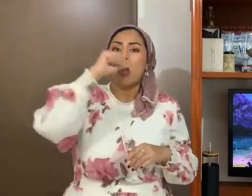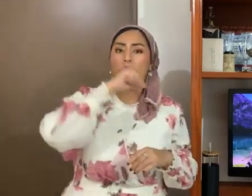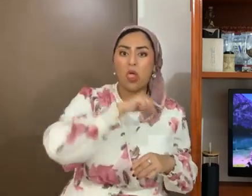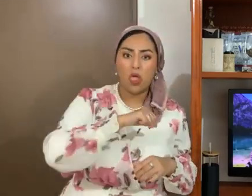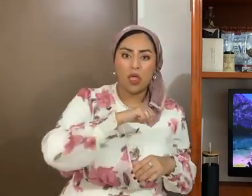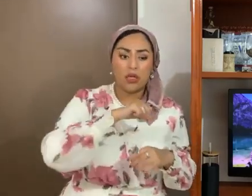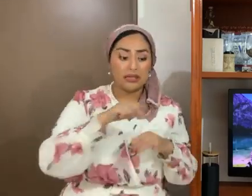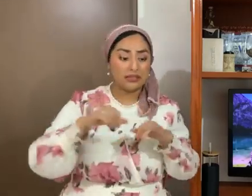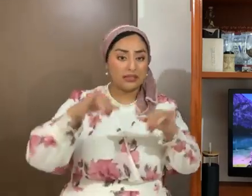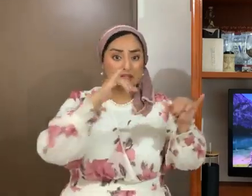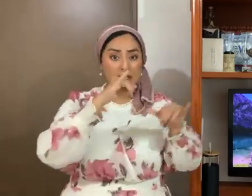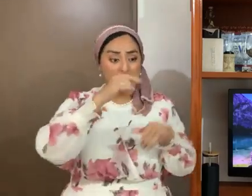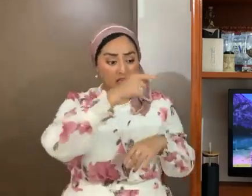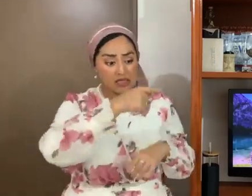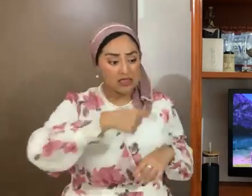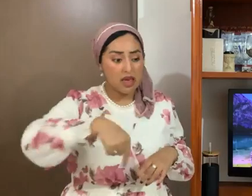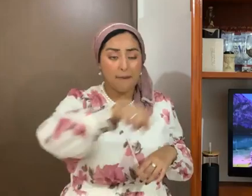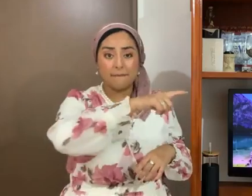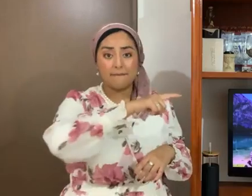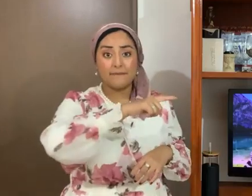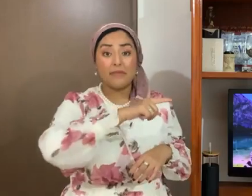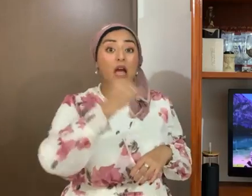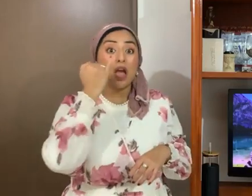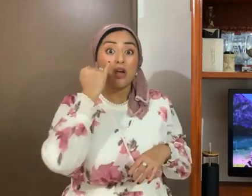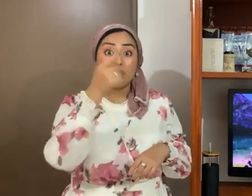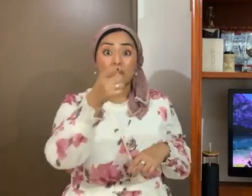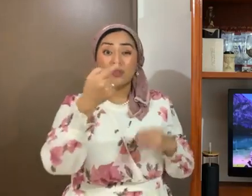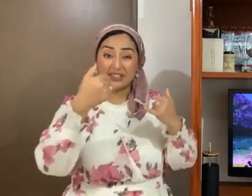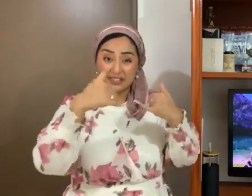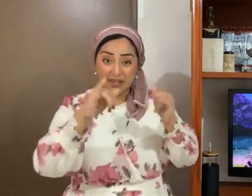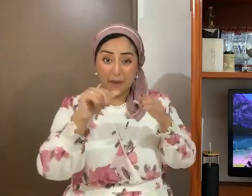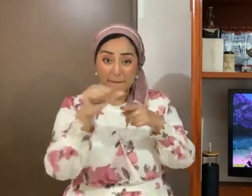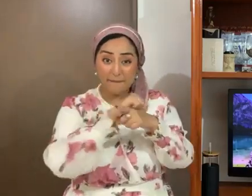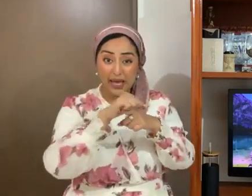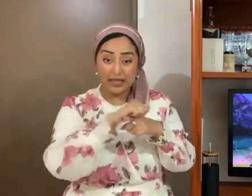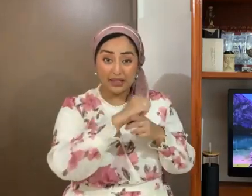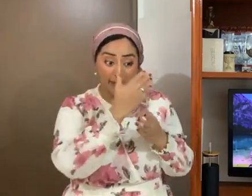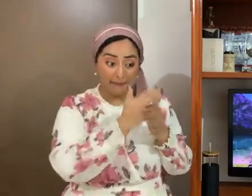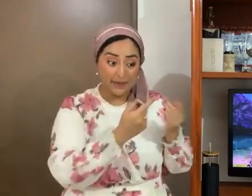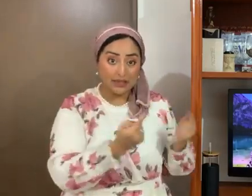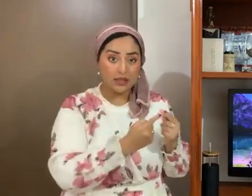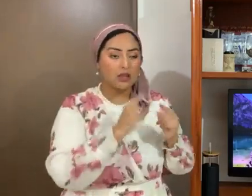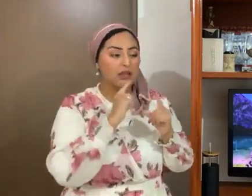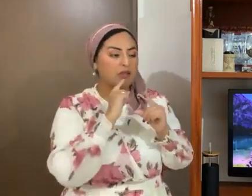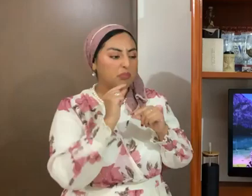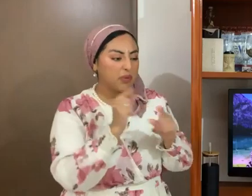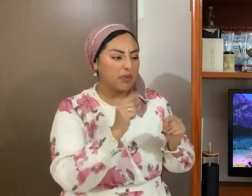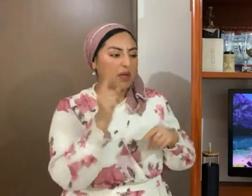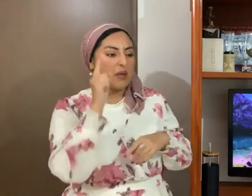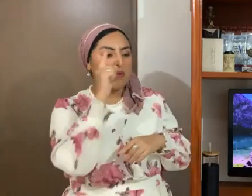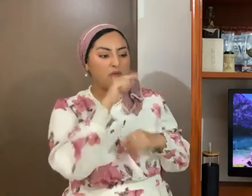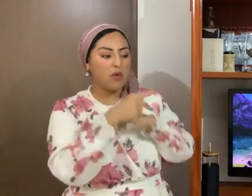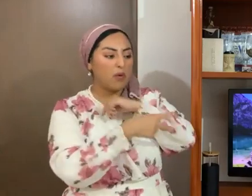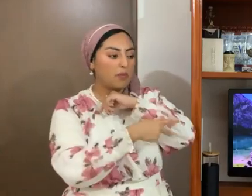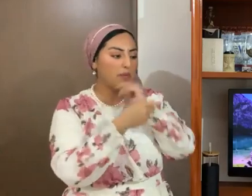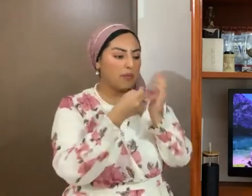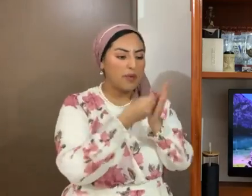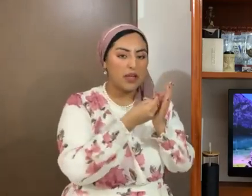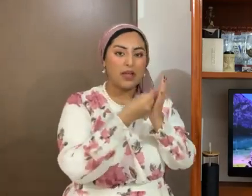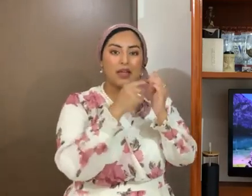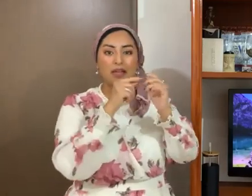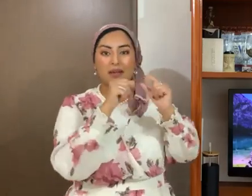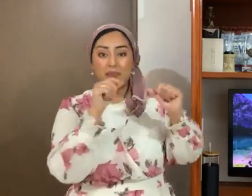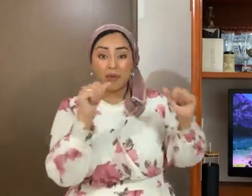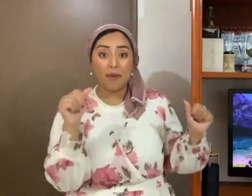orgías y cosas semejantes a esas. Si alguien está practicando algo de eso, chismes, mentiras, envidias,